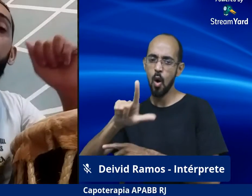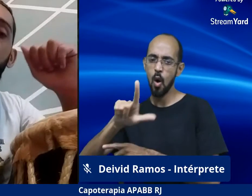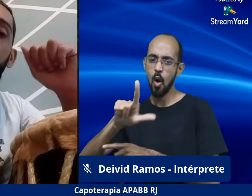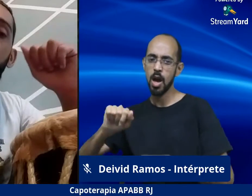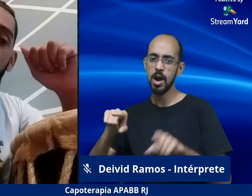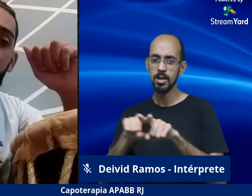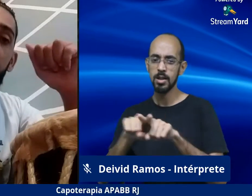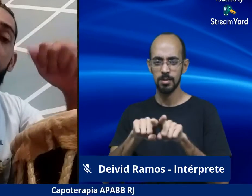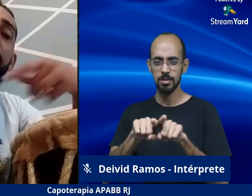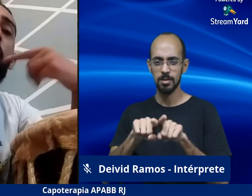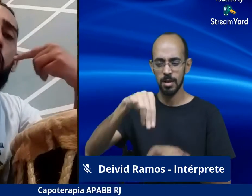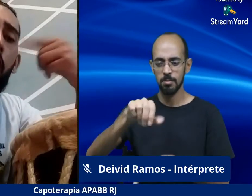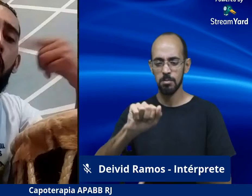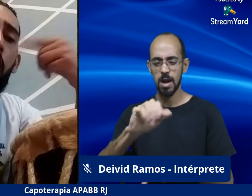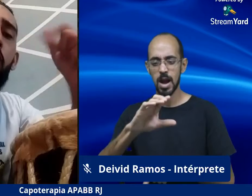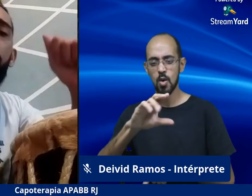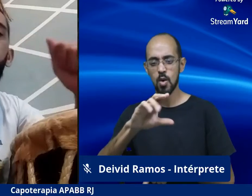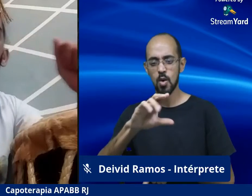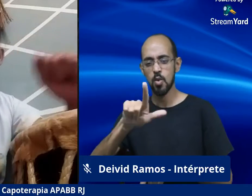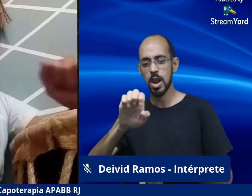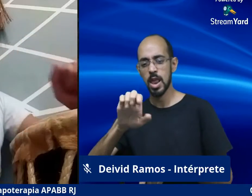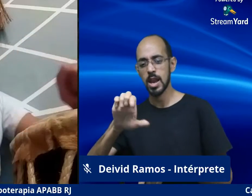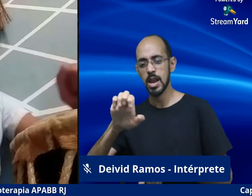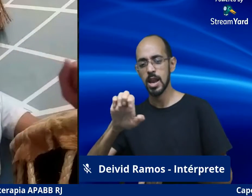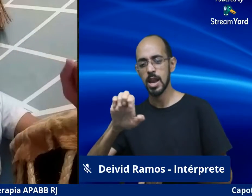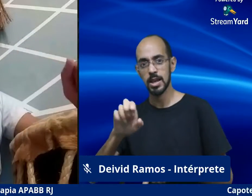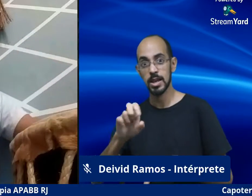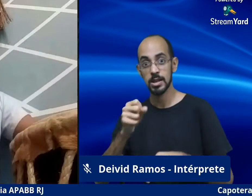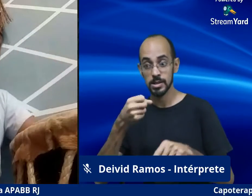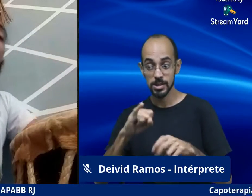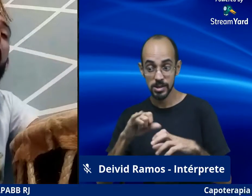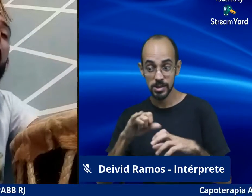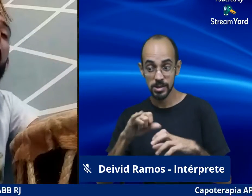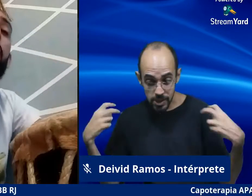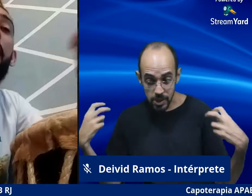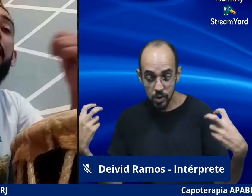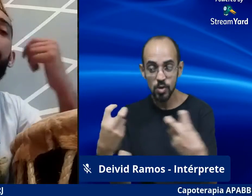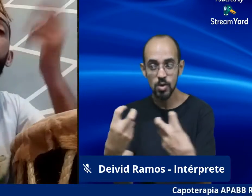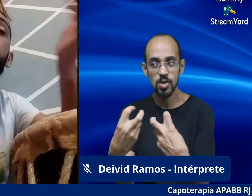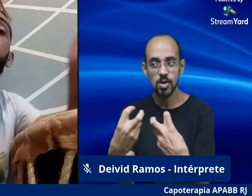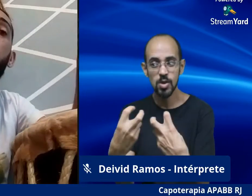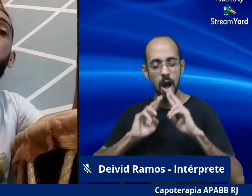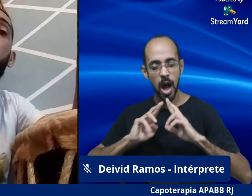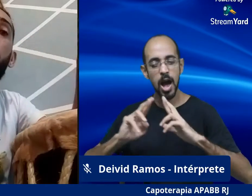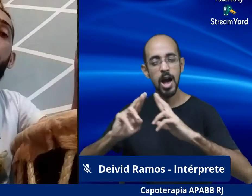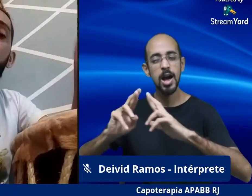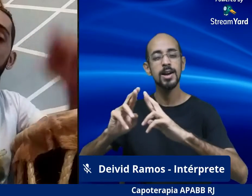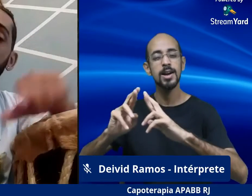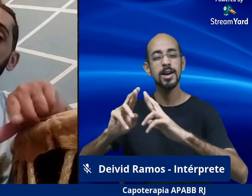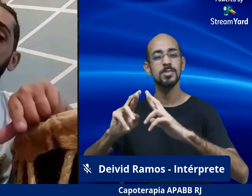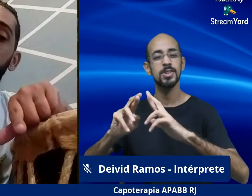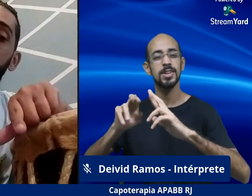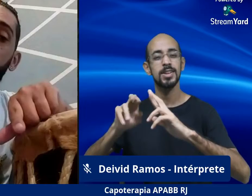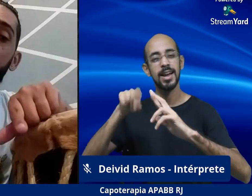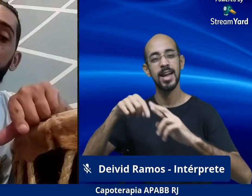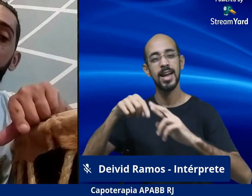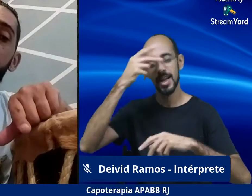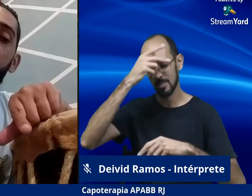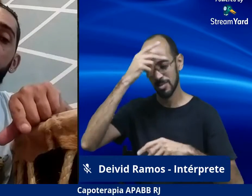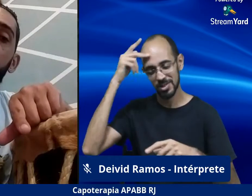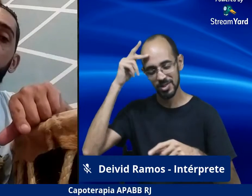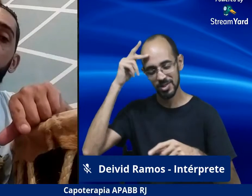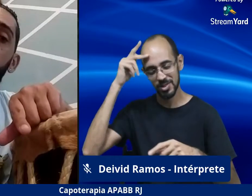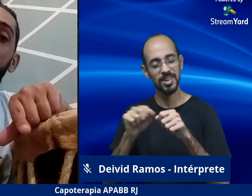em toda a roda, se o coro responder. Então, o cantador é esse que emite o som, mas como diz o